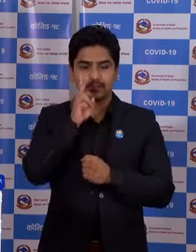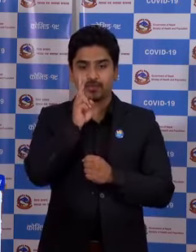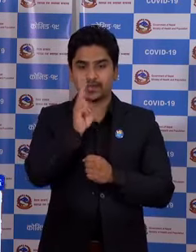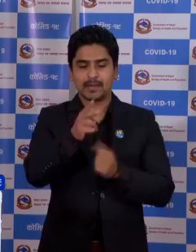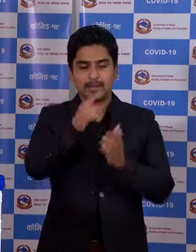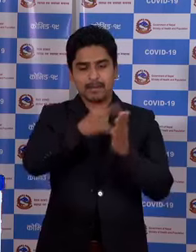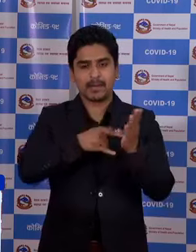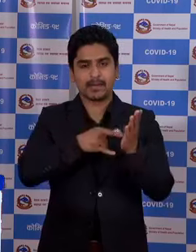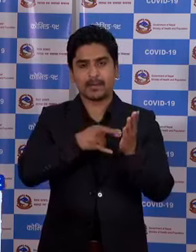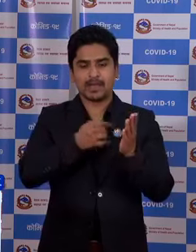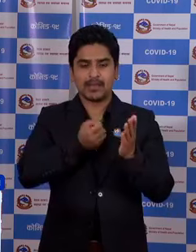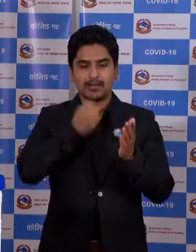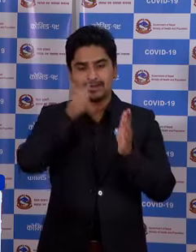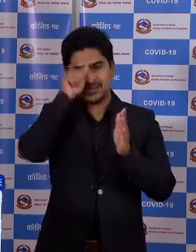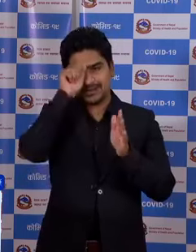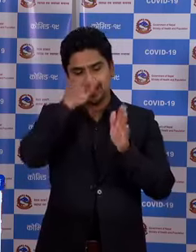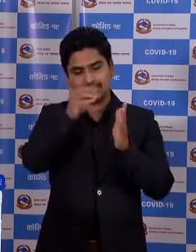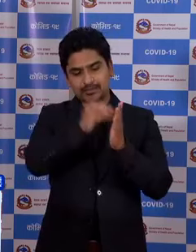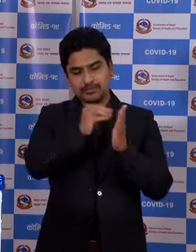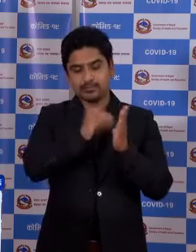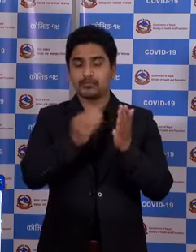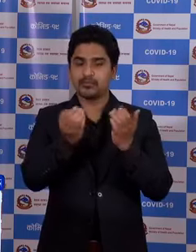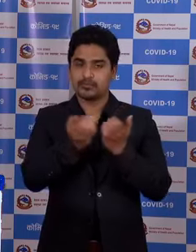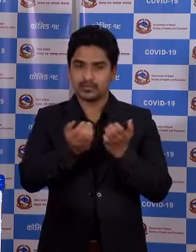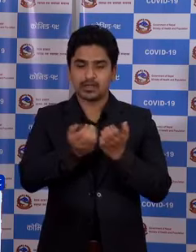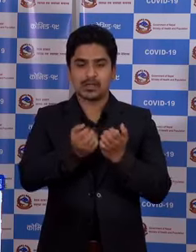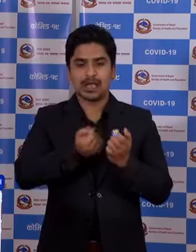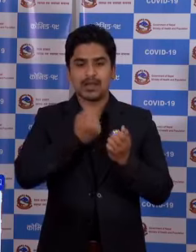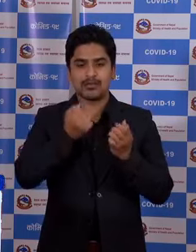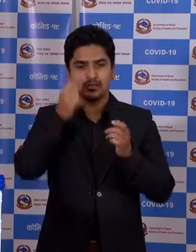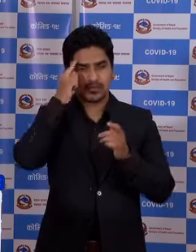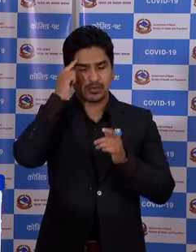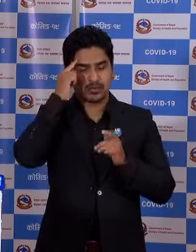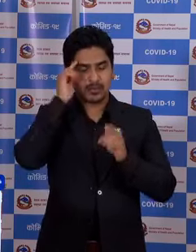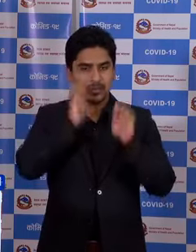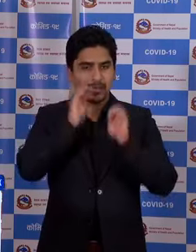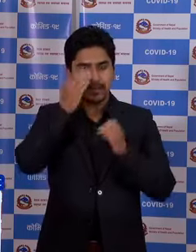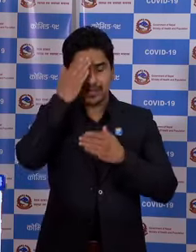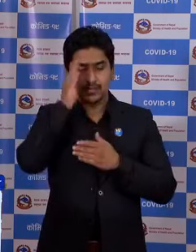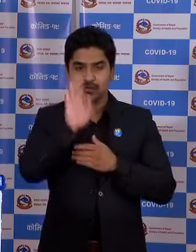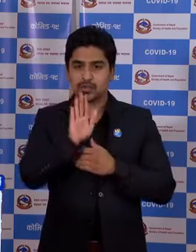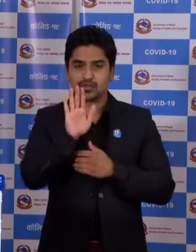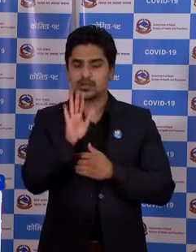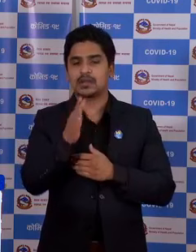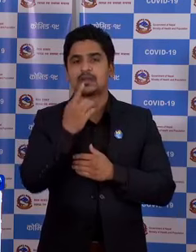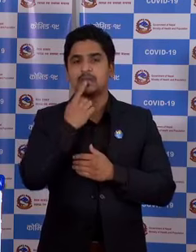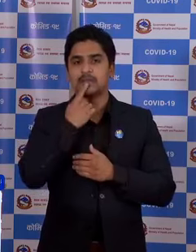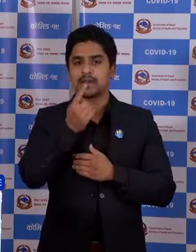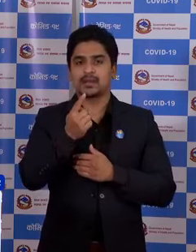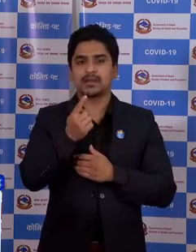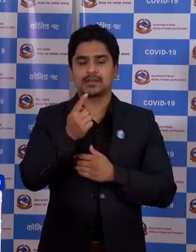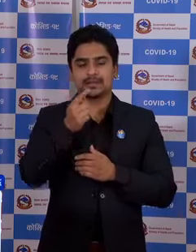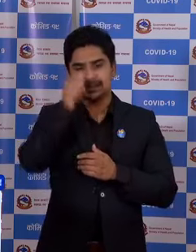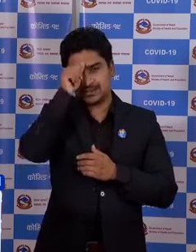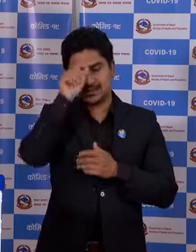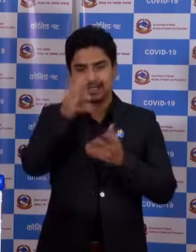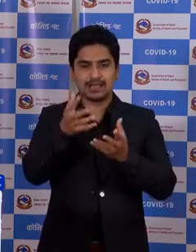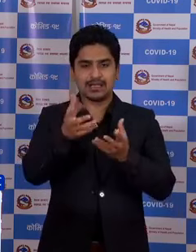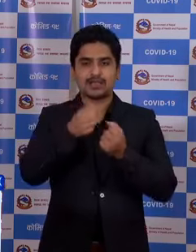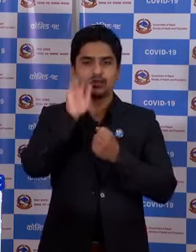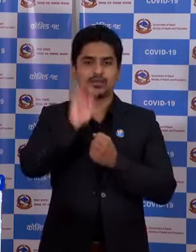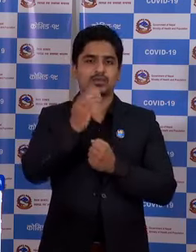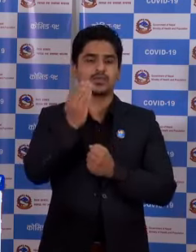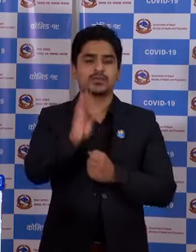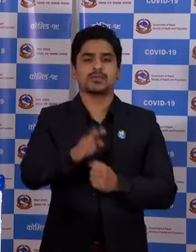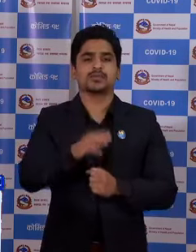त्यहाँ फारममा आफ्नो विवरणहरू उल्लेख गरेर आफू सम्भावित सङ्क्रमित छु वा छैन भन्ने जानकारी लिन